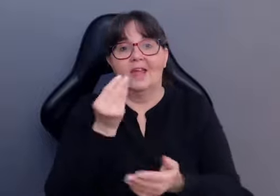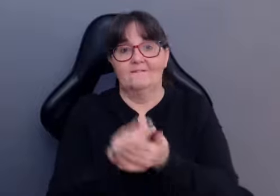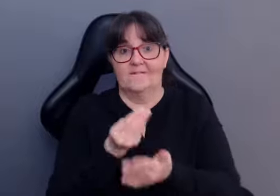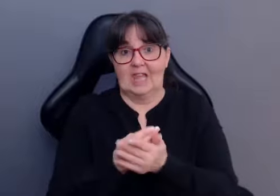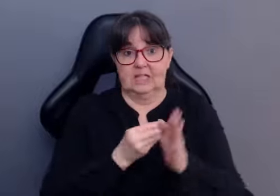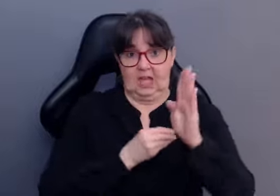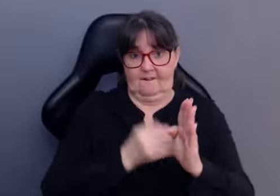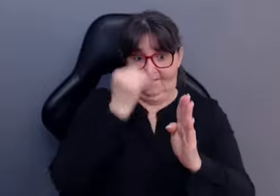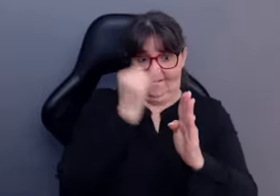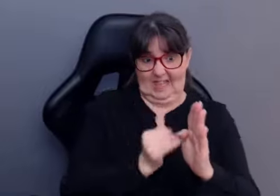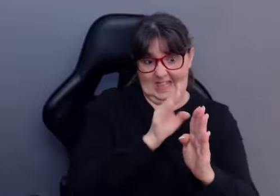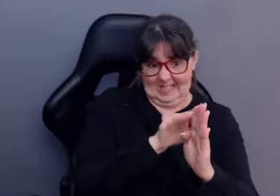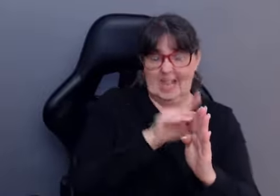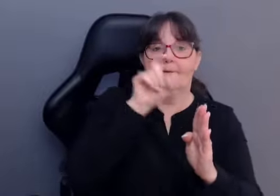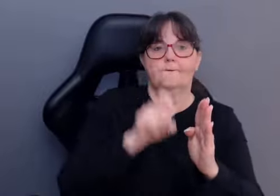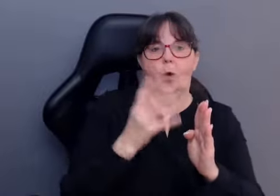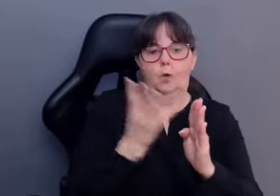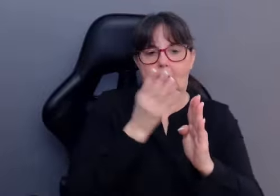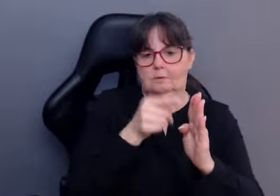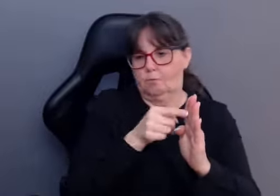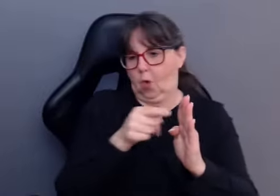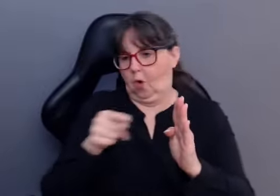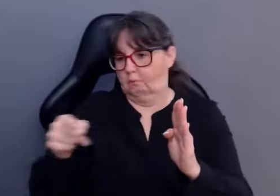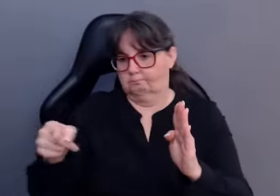fin de l'exercice financier de l'organisation.